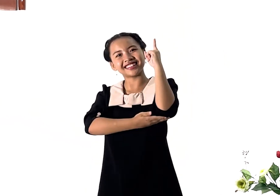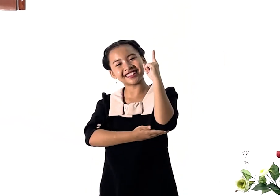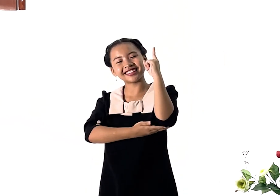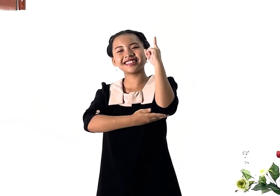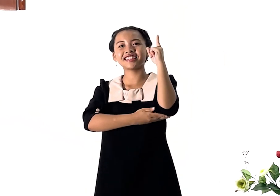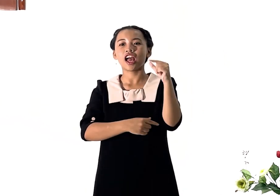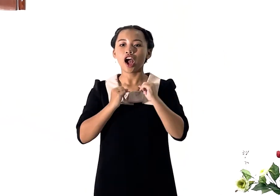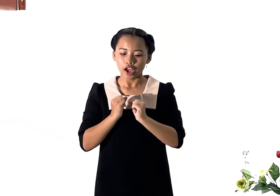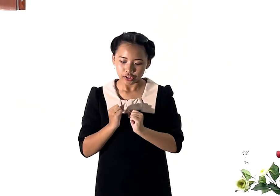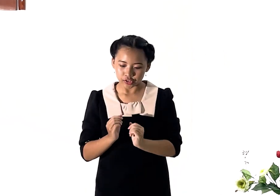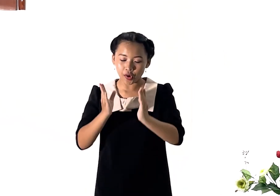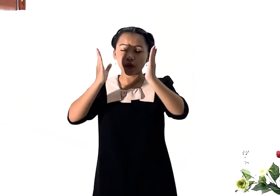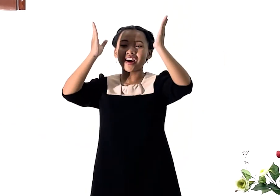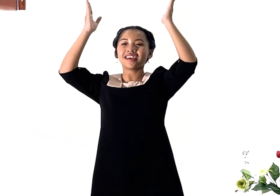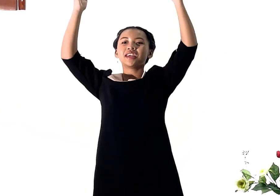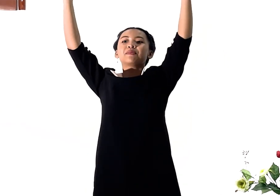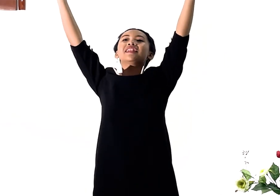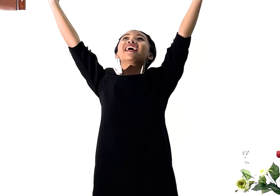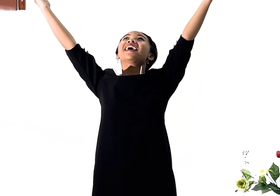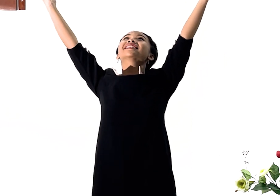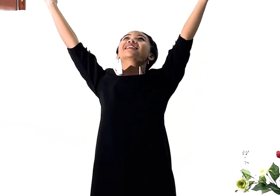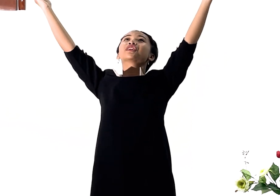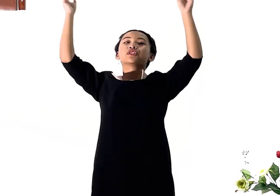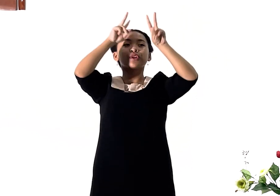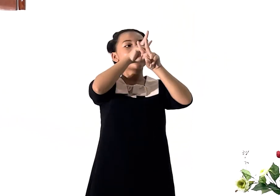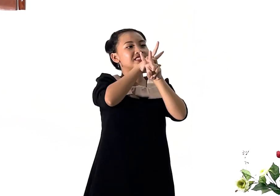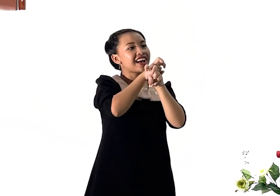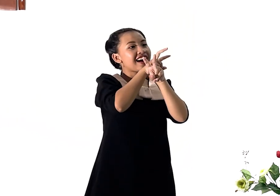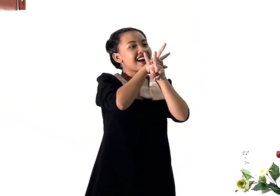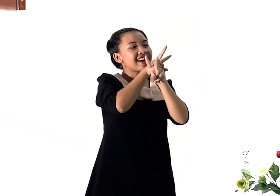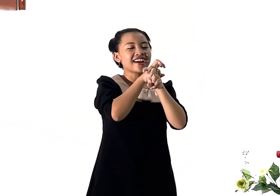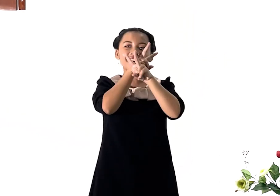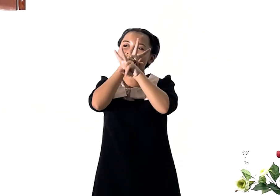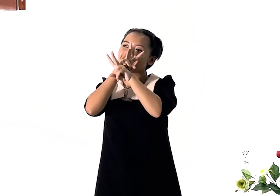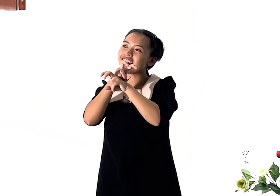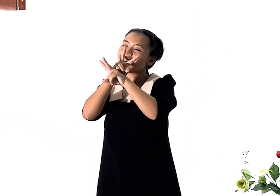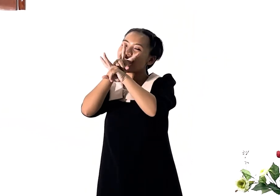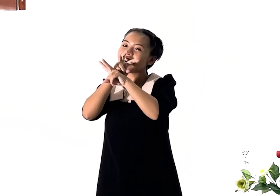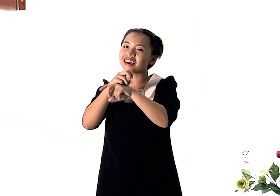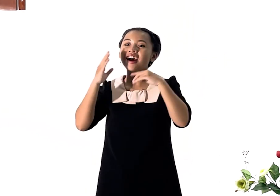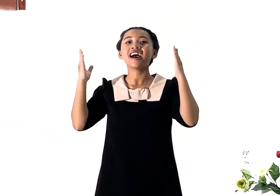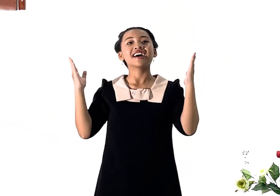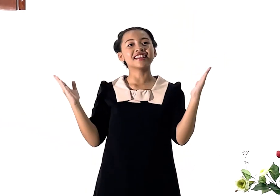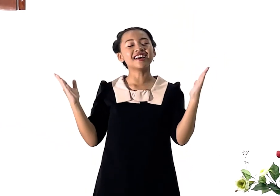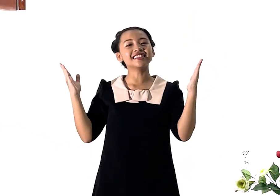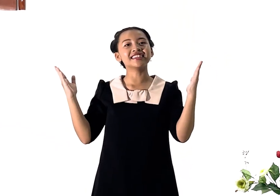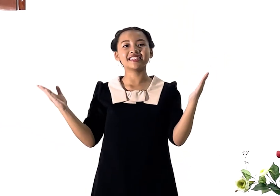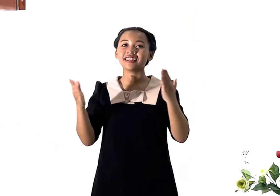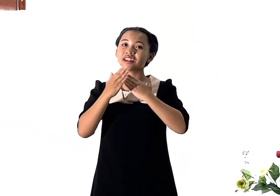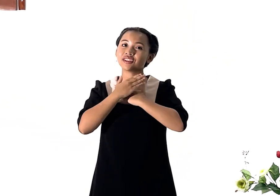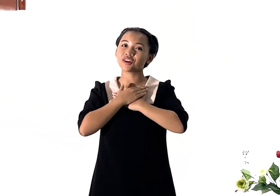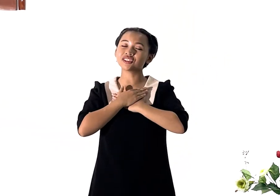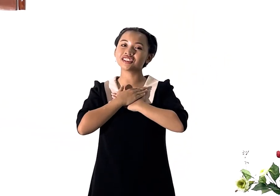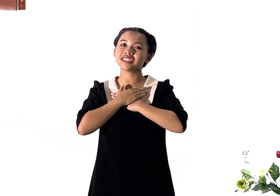내내 여호와 힘을고 사랑하라 나는 이런 것을